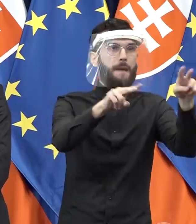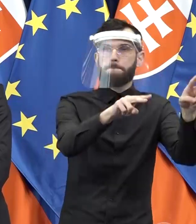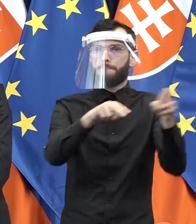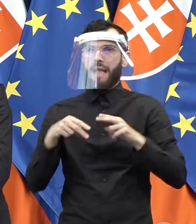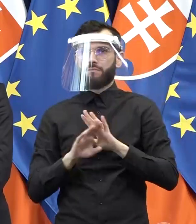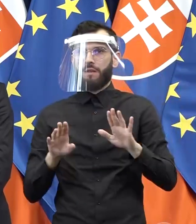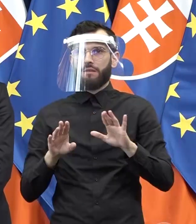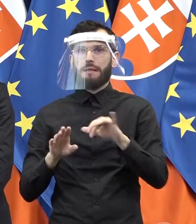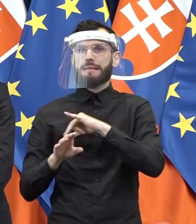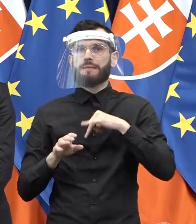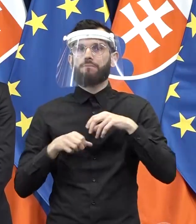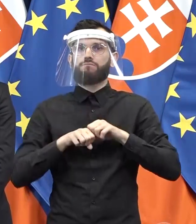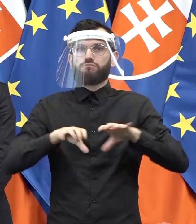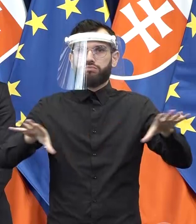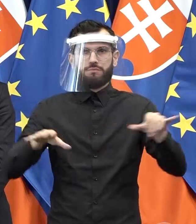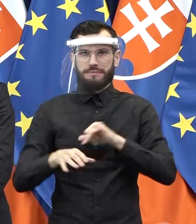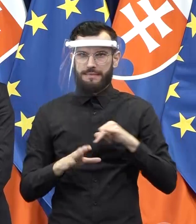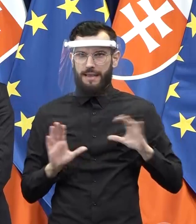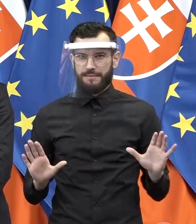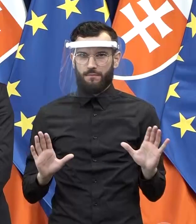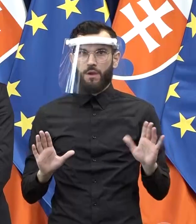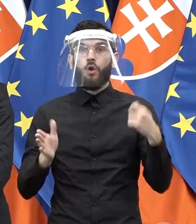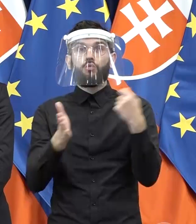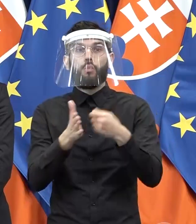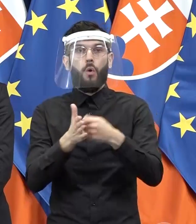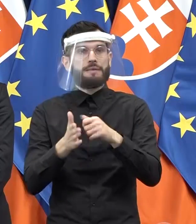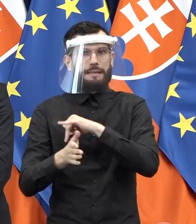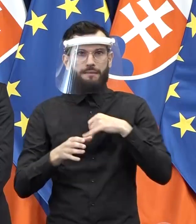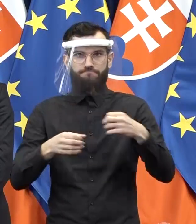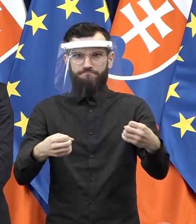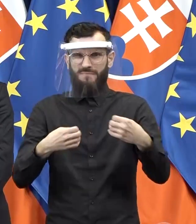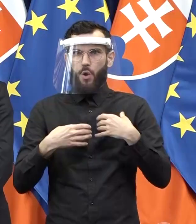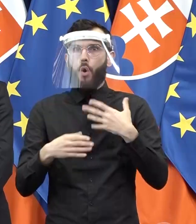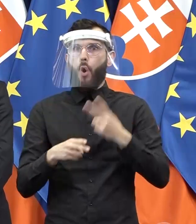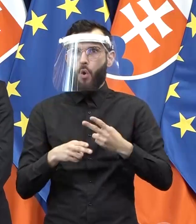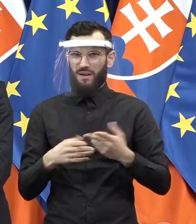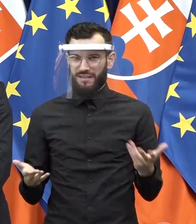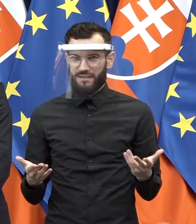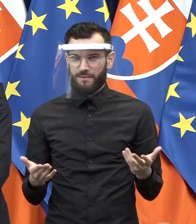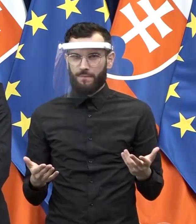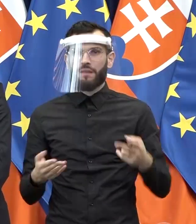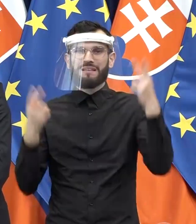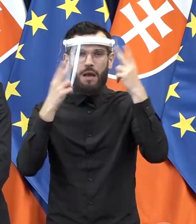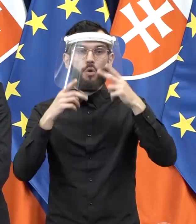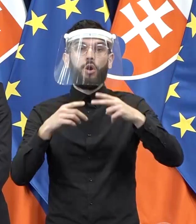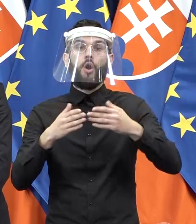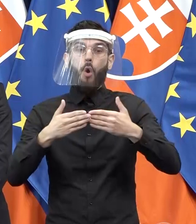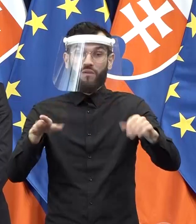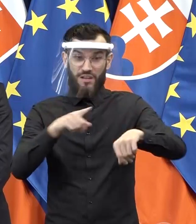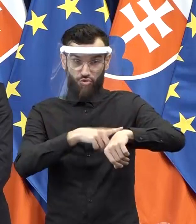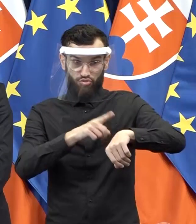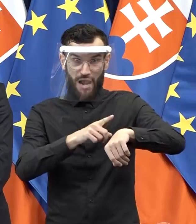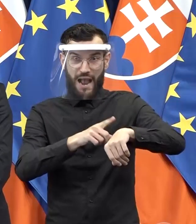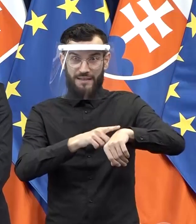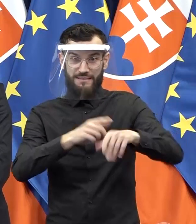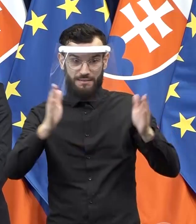nenakázili tí ľudia, ktorých nakazíte, alebo aby tí dôchodcovia neboli nakazení. A samozrejme, že otváracie hodiny, vtedy, kedy sú